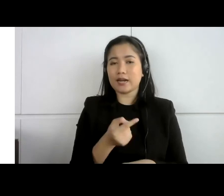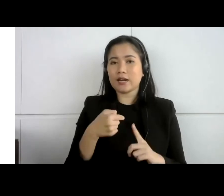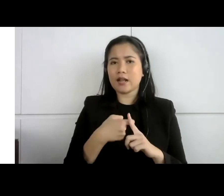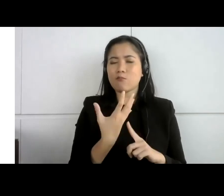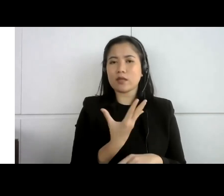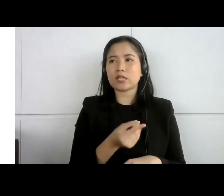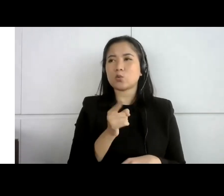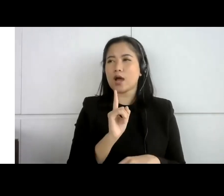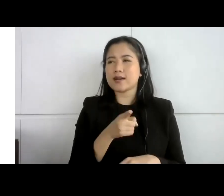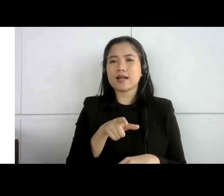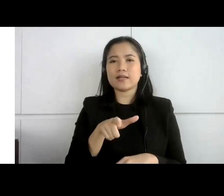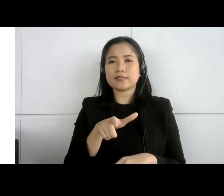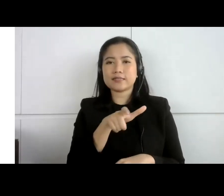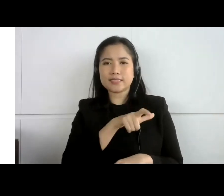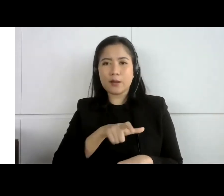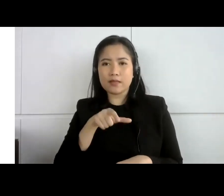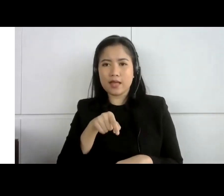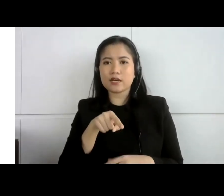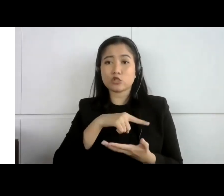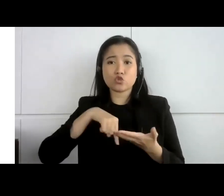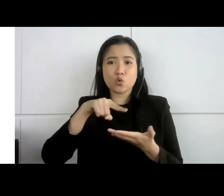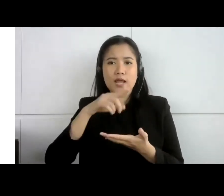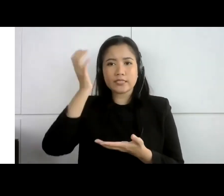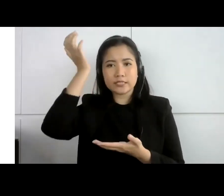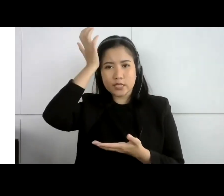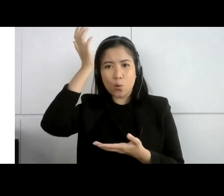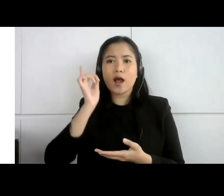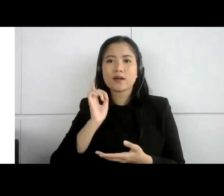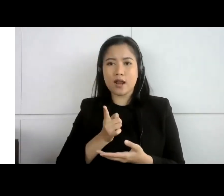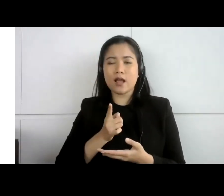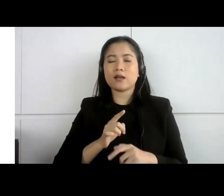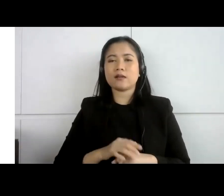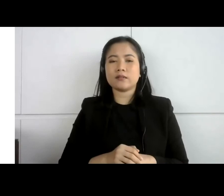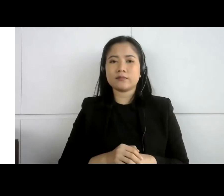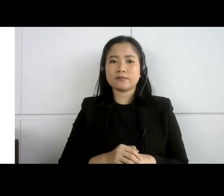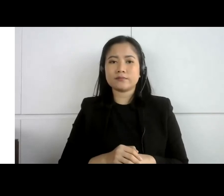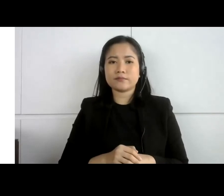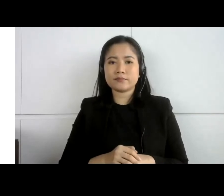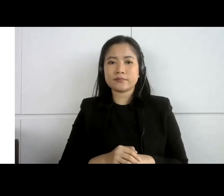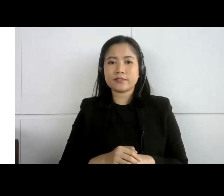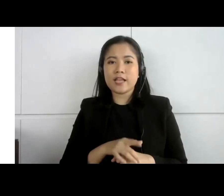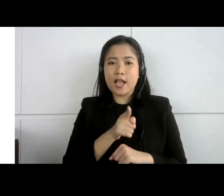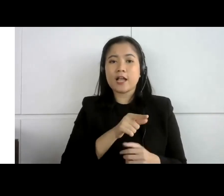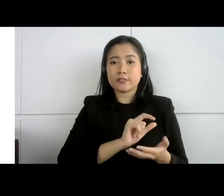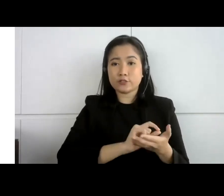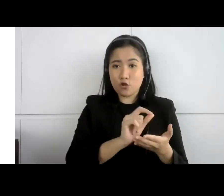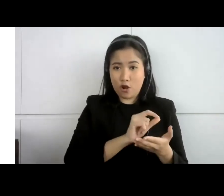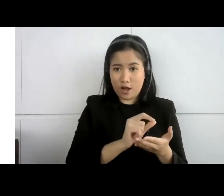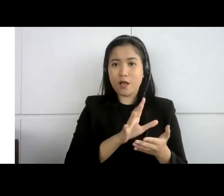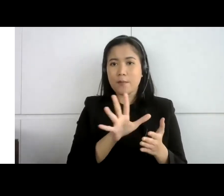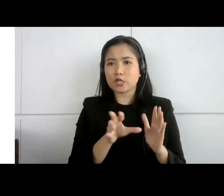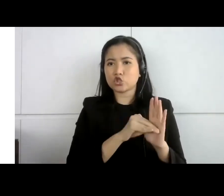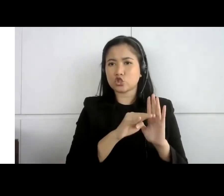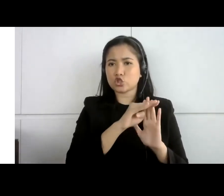ada kecamatan yang sudah masuk di zona hijau, maka pada sekolah-sekolah yang telah memenuhi syarat COVID ini,